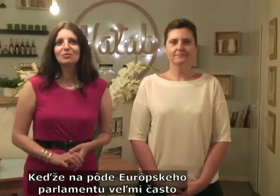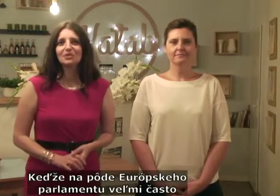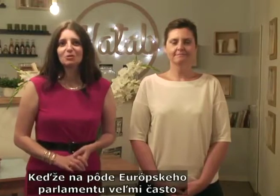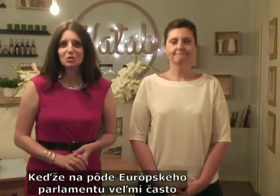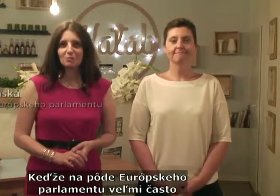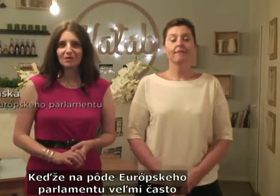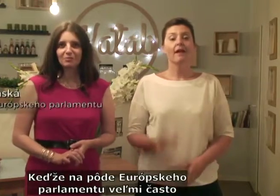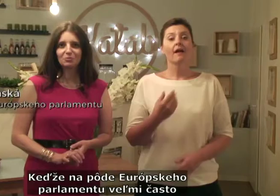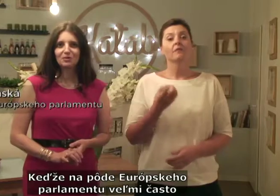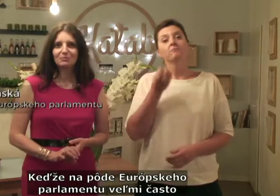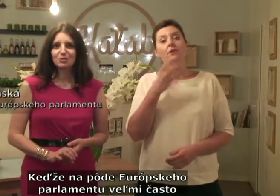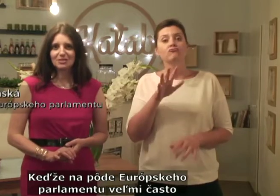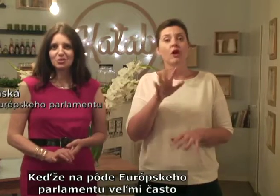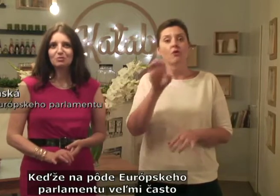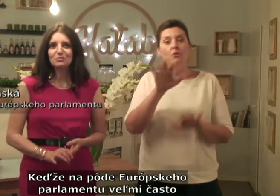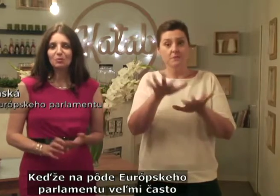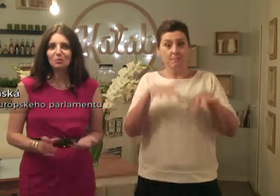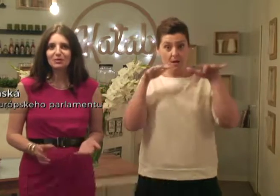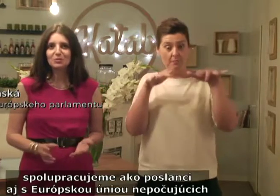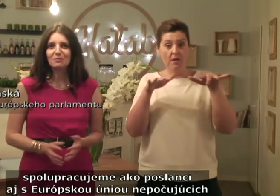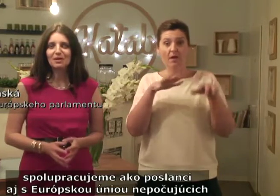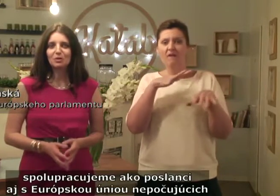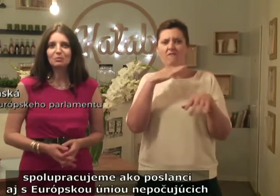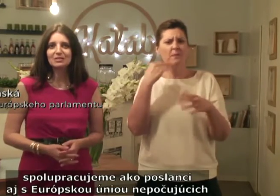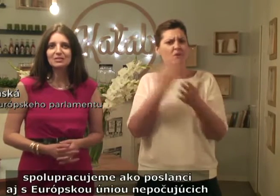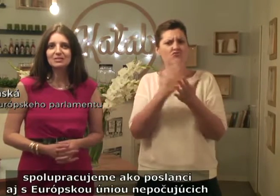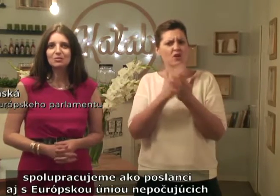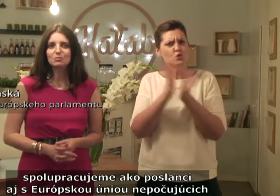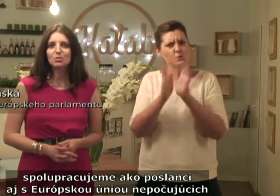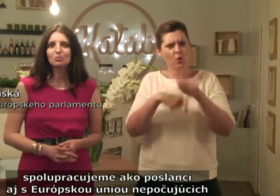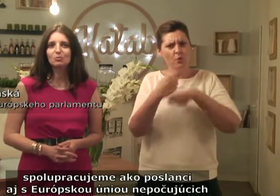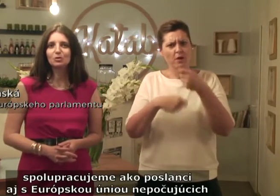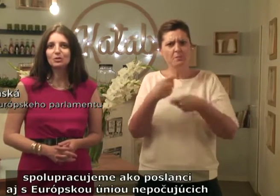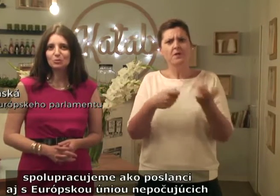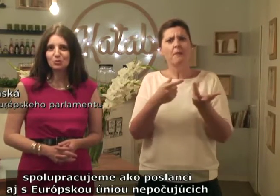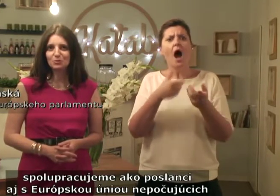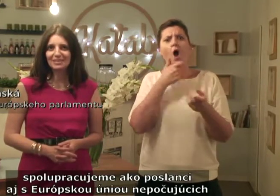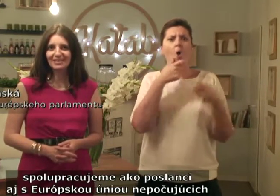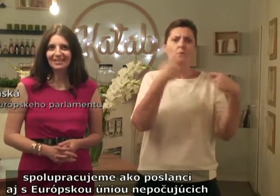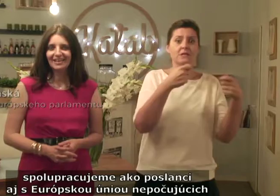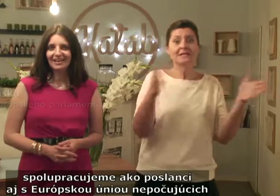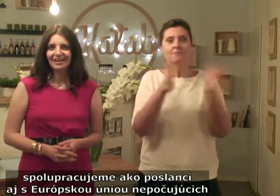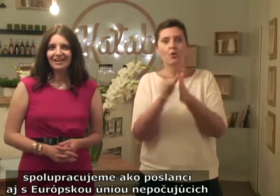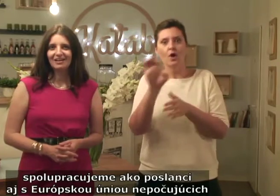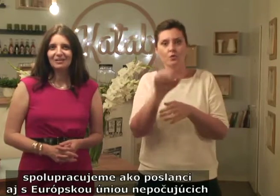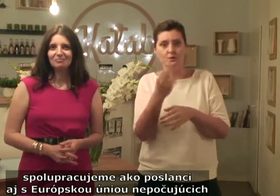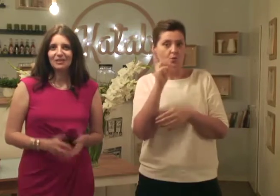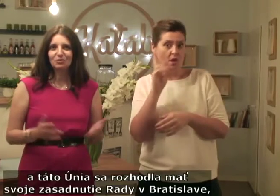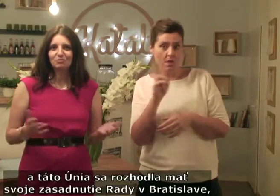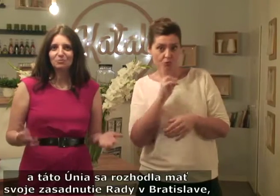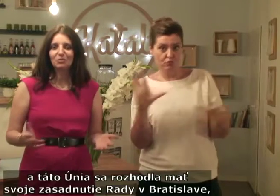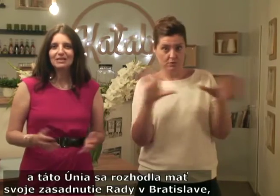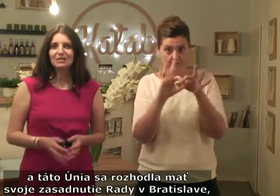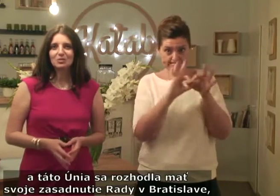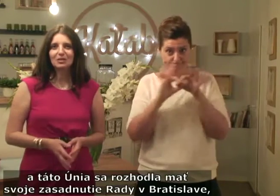Keďže na pôde Európskeho parlamentu veľmi často spolupracujeme ako poslanci s Európskou úniou nepočujúcich a